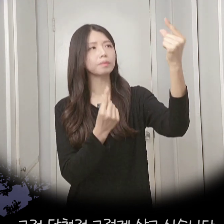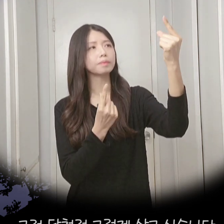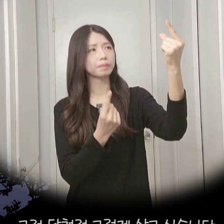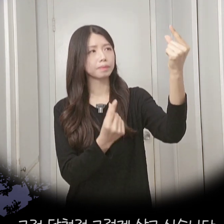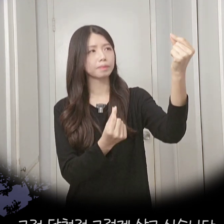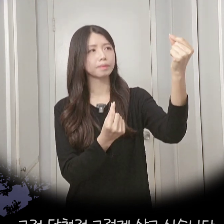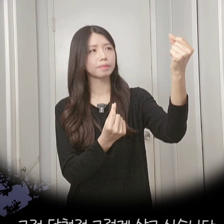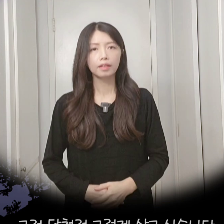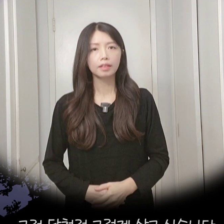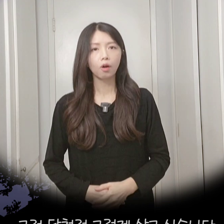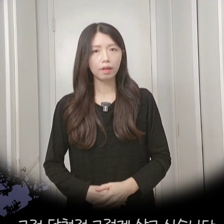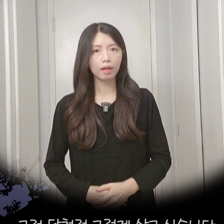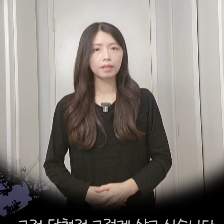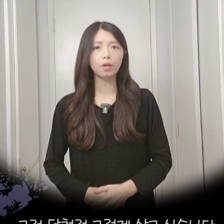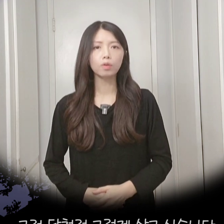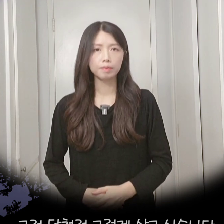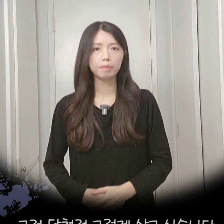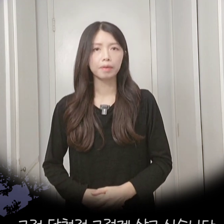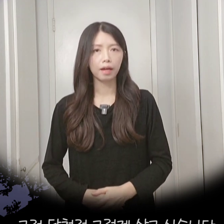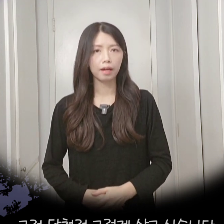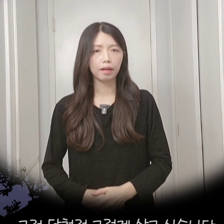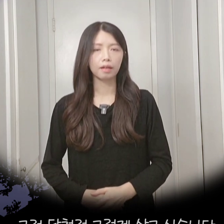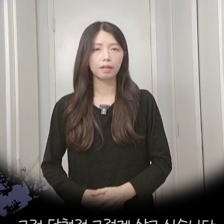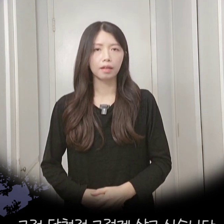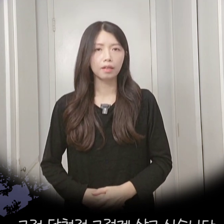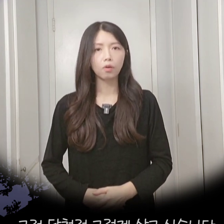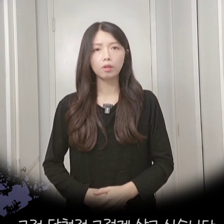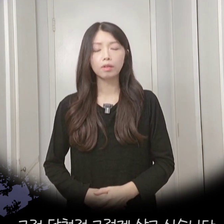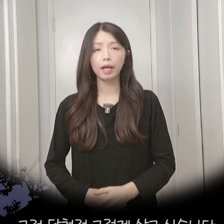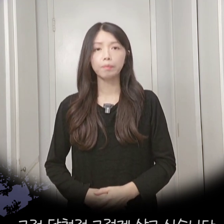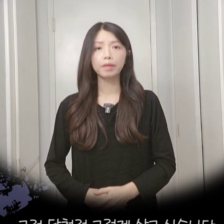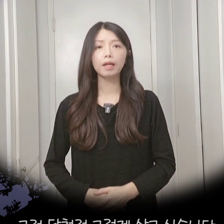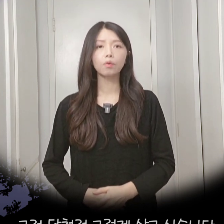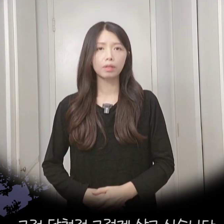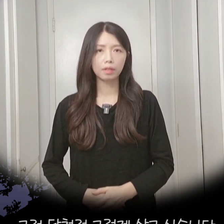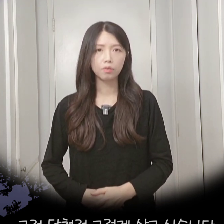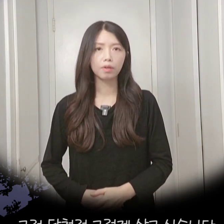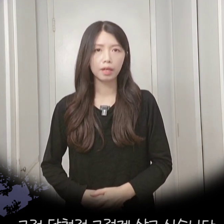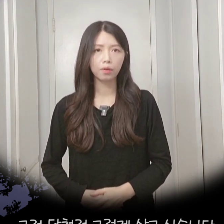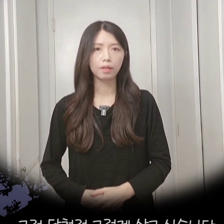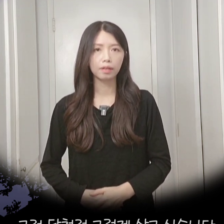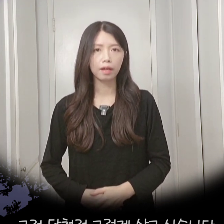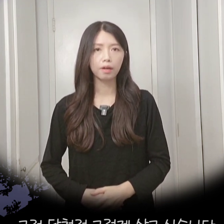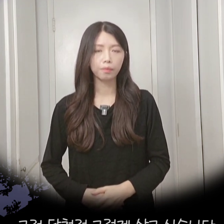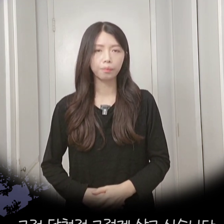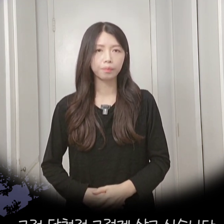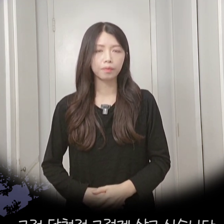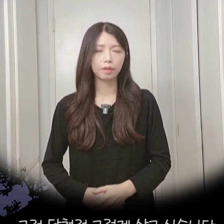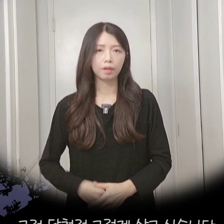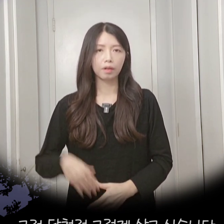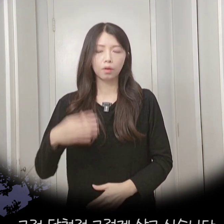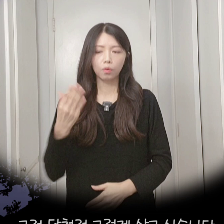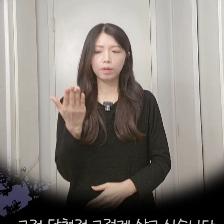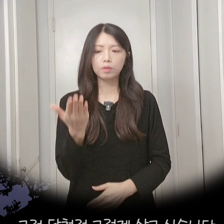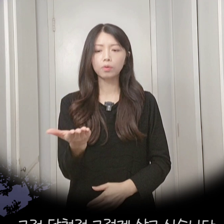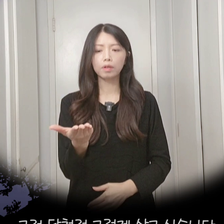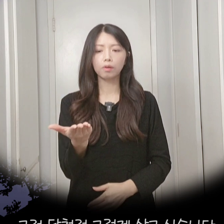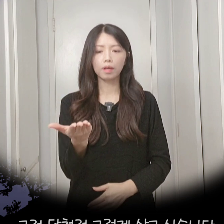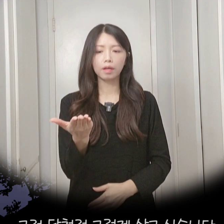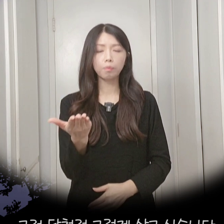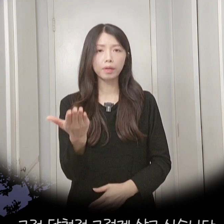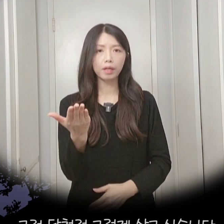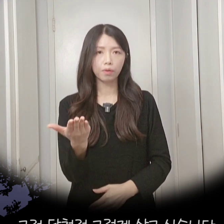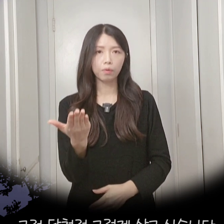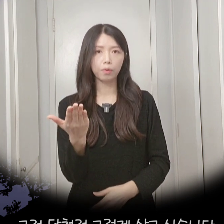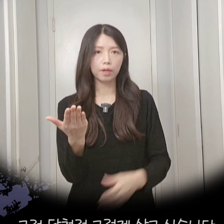달처럼. 그렇게 살고 싶습니다. 여기서는 닮다라고 하는 뜻의 수어를 사용했는데요. 왼손을